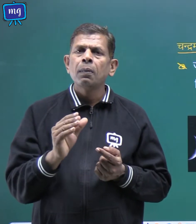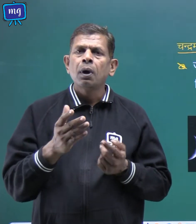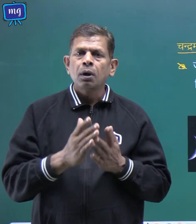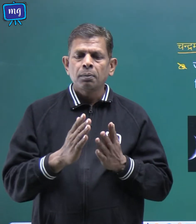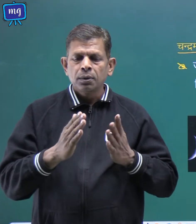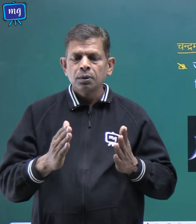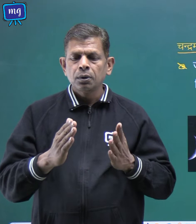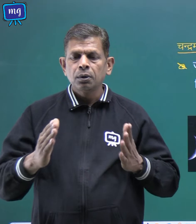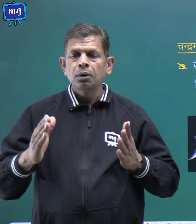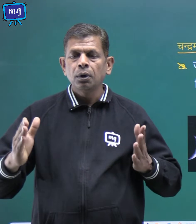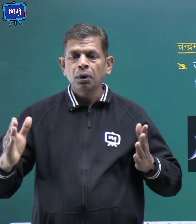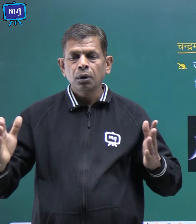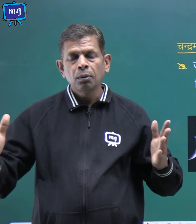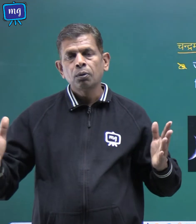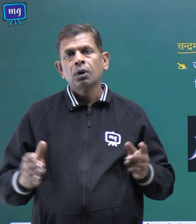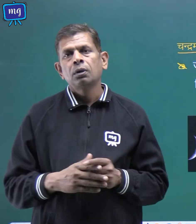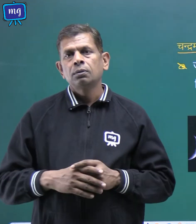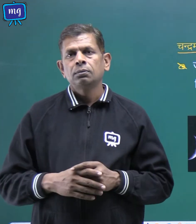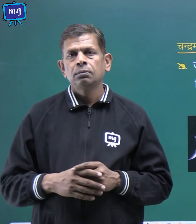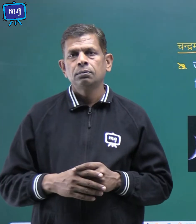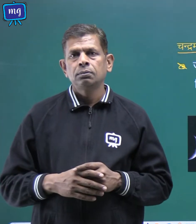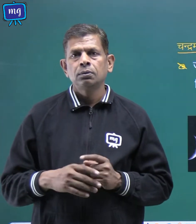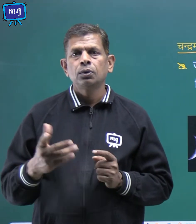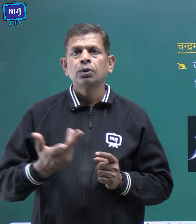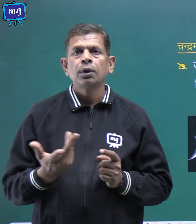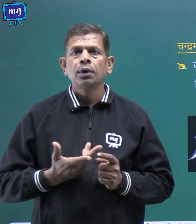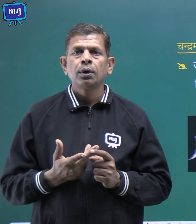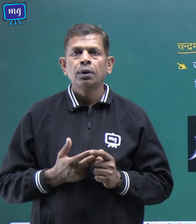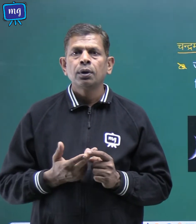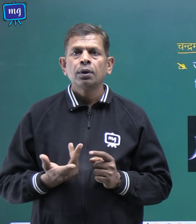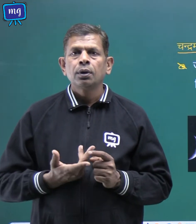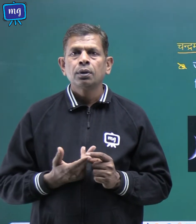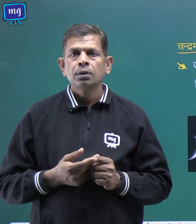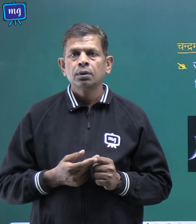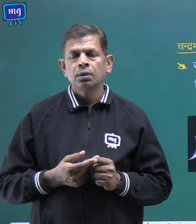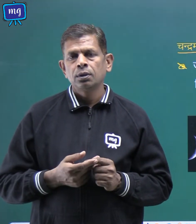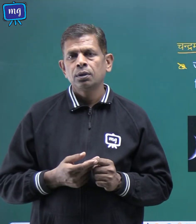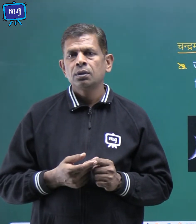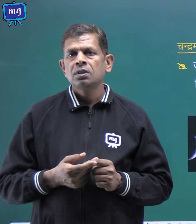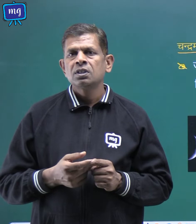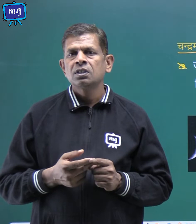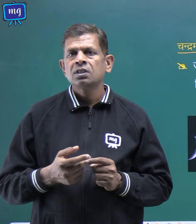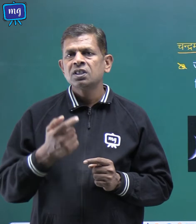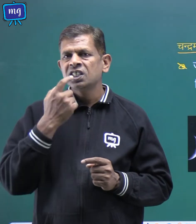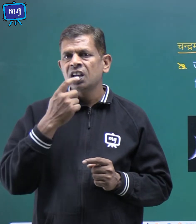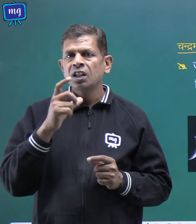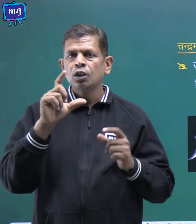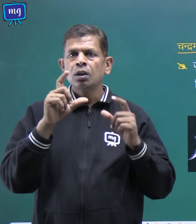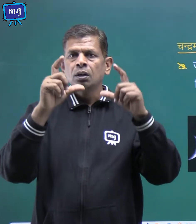ज़्यादा, कभी पूरा। तो ये क्या कहलाती हैं? चंद्रमा की कलाएं।